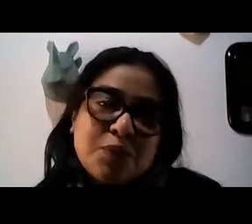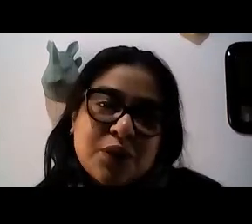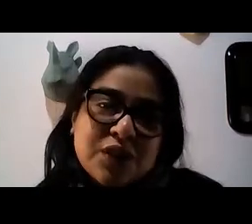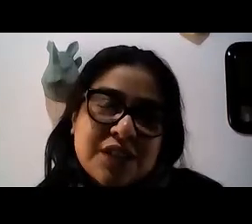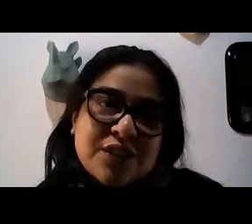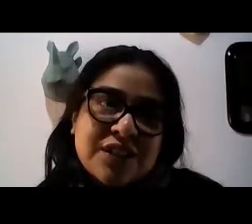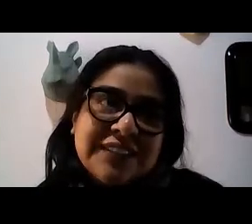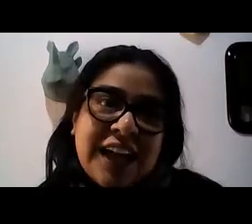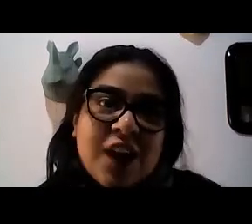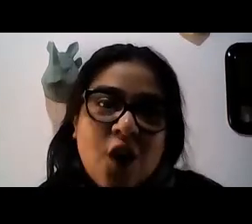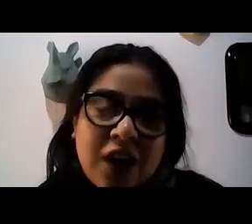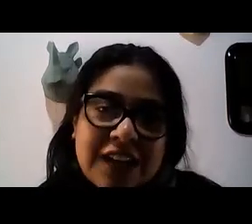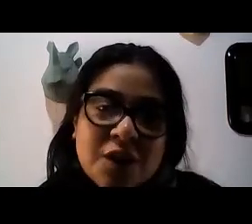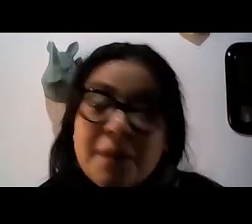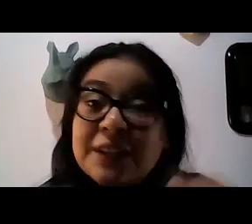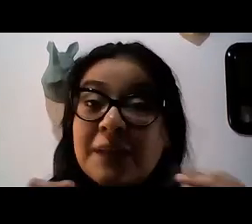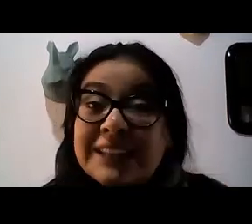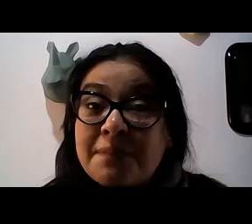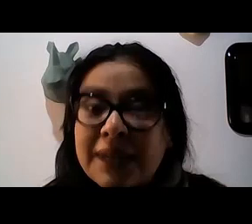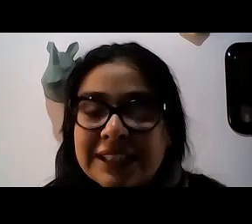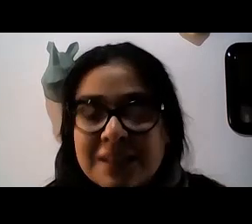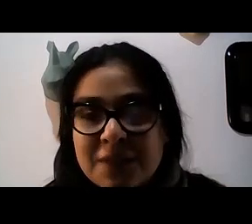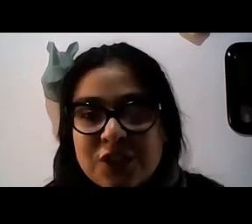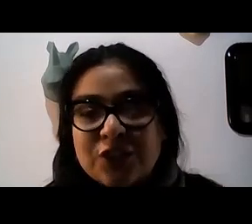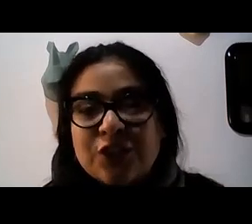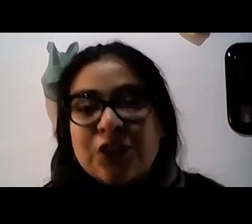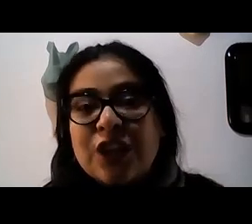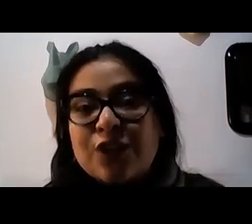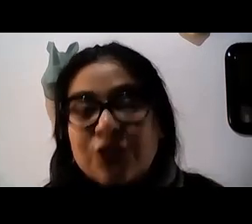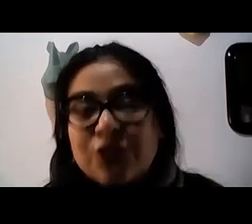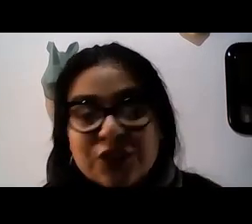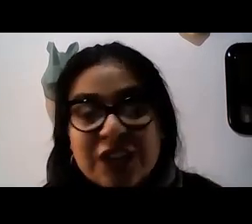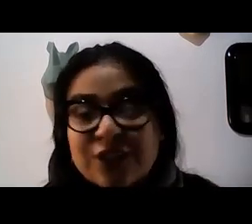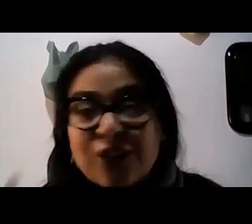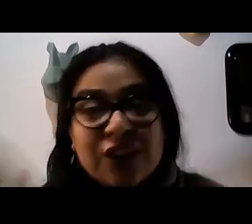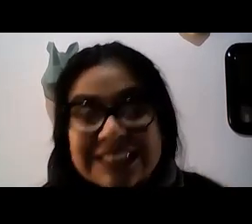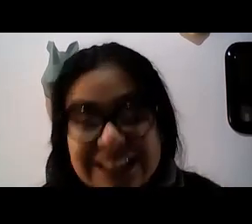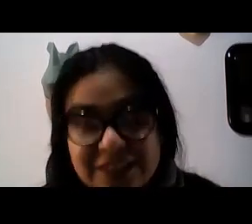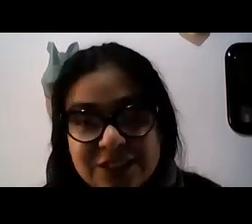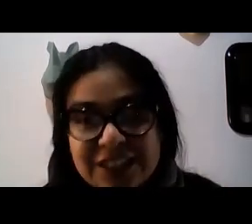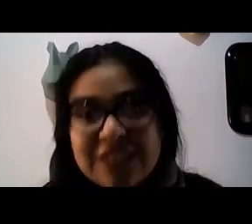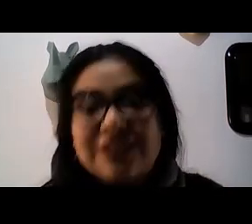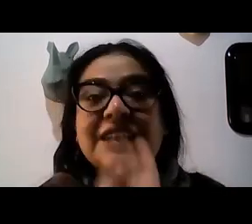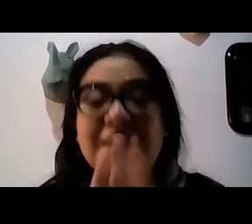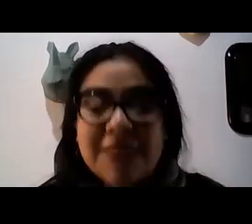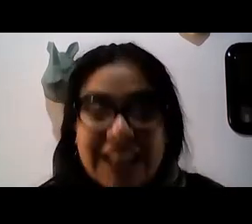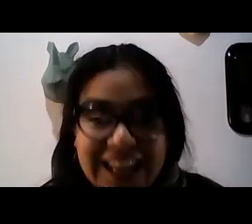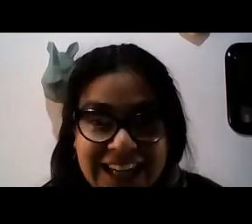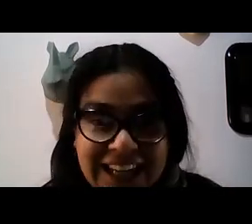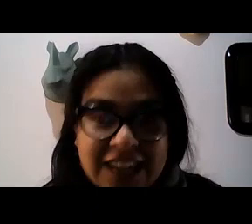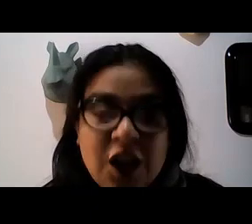los procesos de co-creación, pero también de participación, donde los otros ya no solo reciben contenidos, sino que